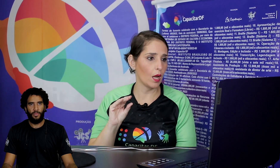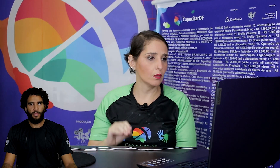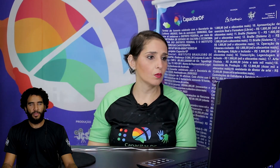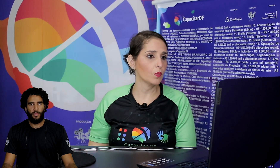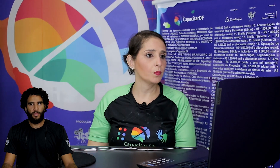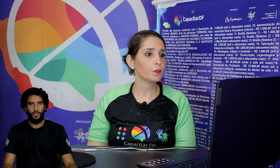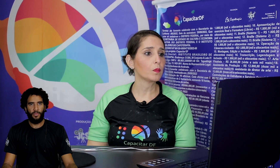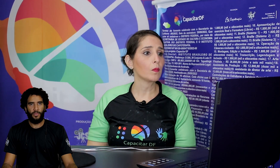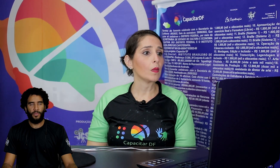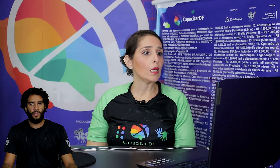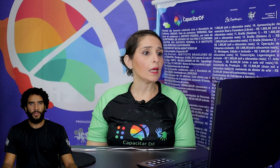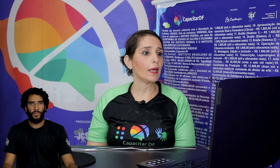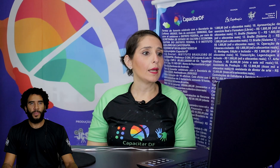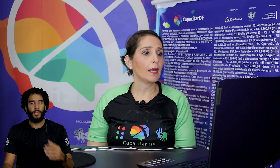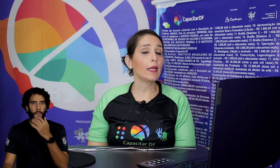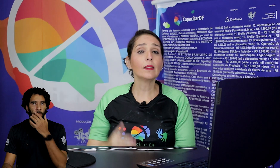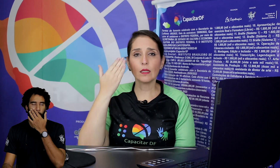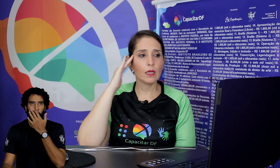no caso.